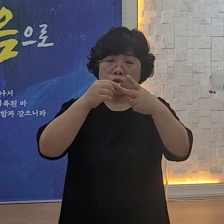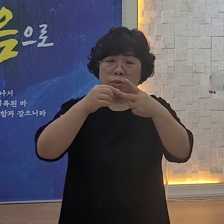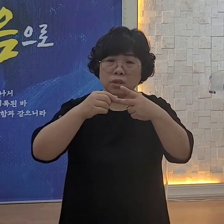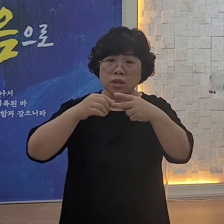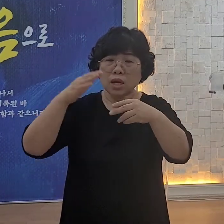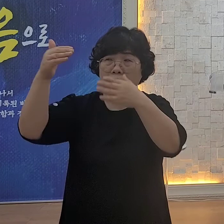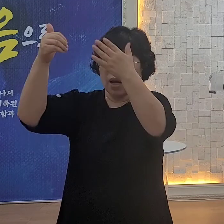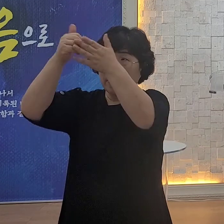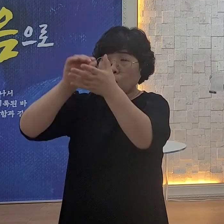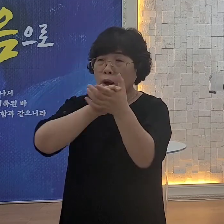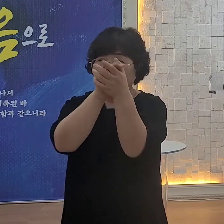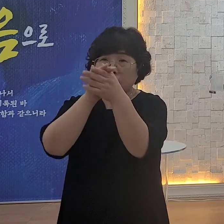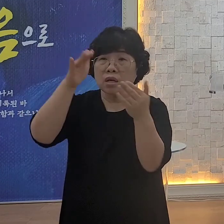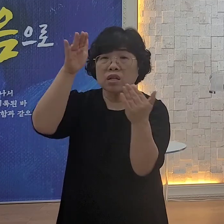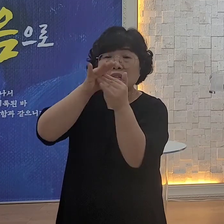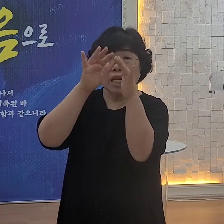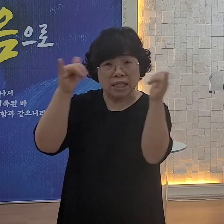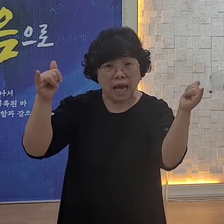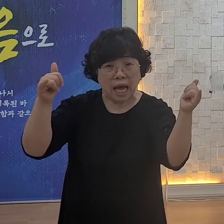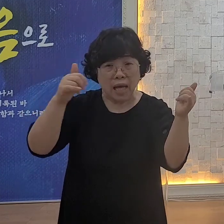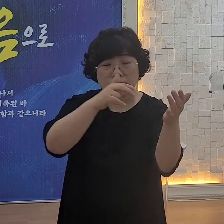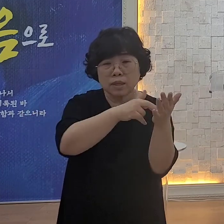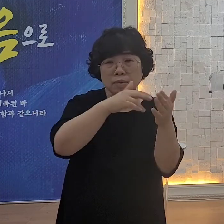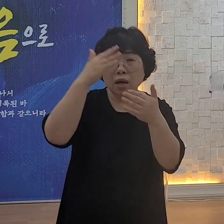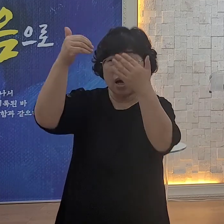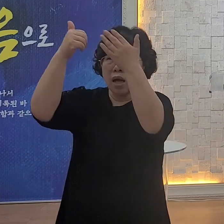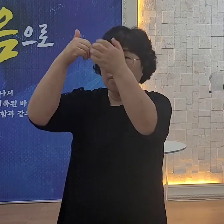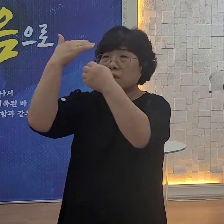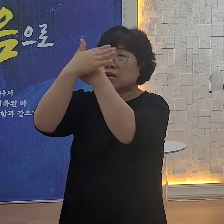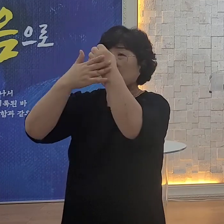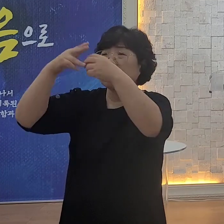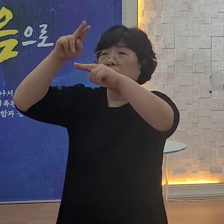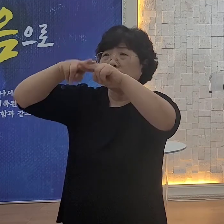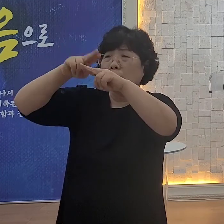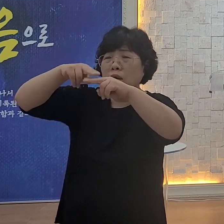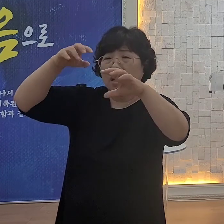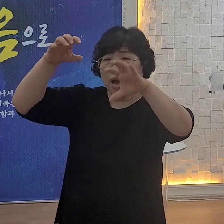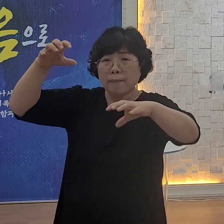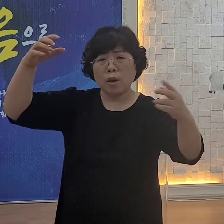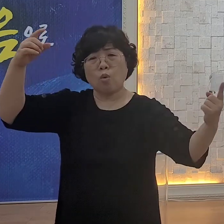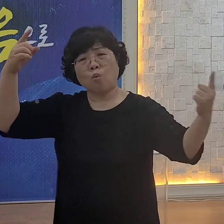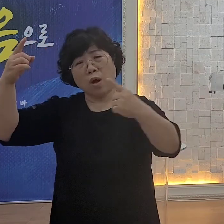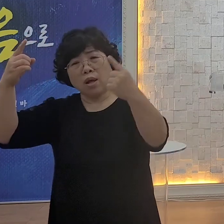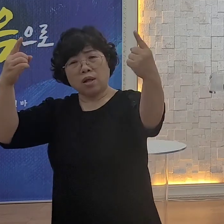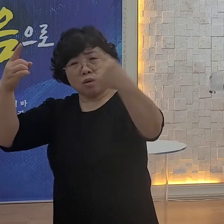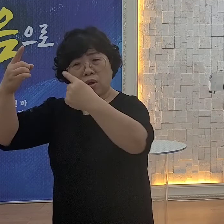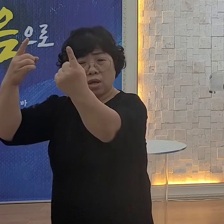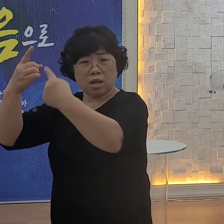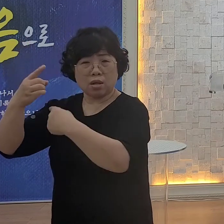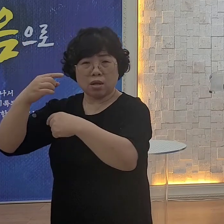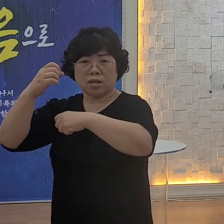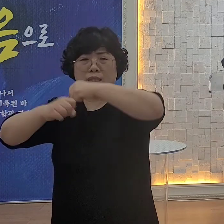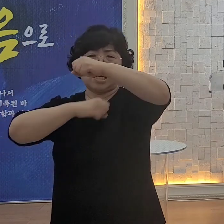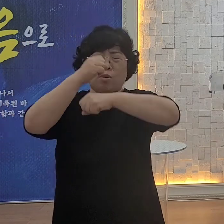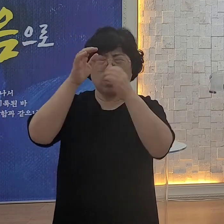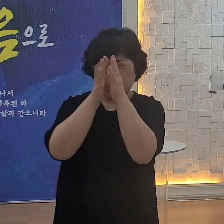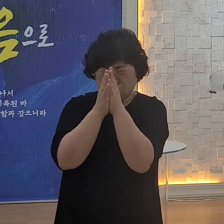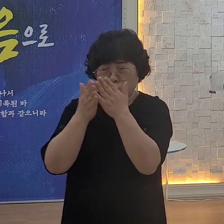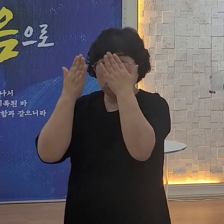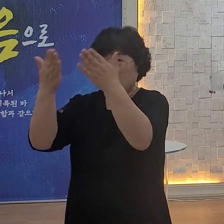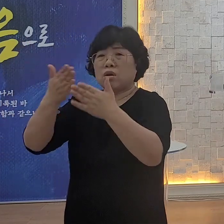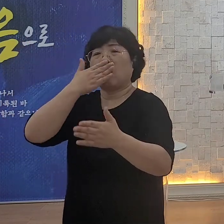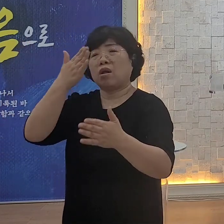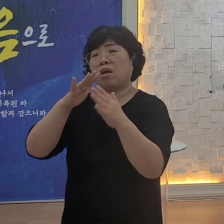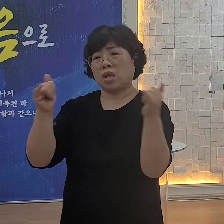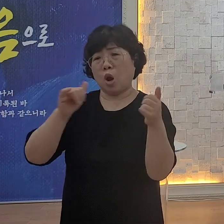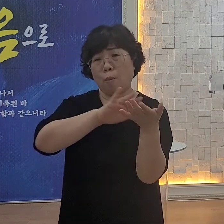된 사람이 이제 하나님의 그 은혜의 보좌 앞에 마음껏 나가서 구하고 기도하는 자가 되었다는 거예요. 그래서 기도할